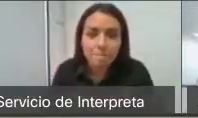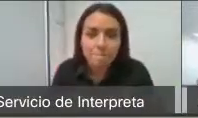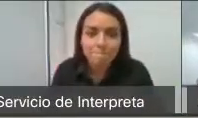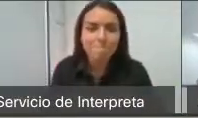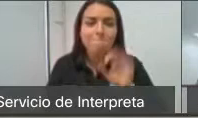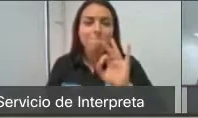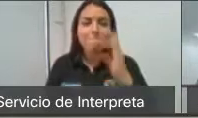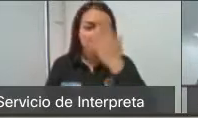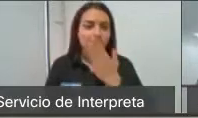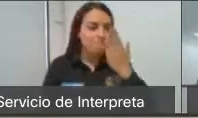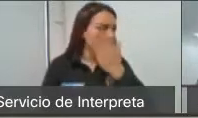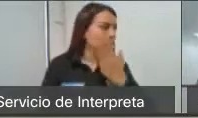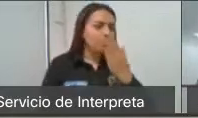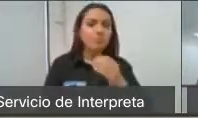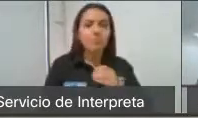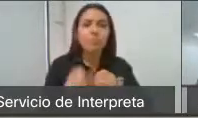A ver, yo, lo intento.